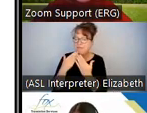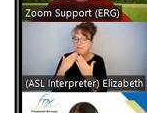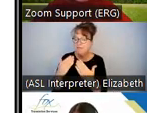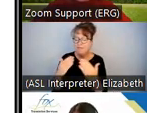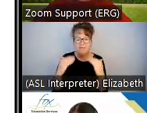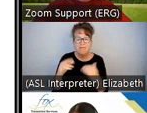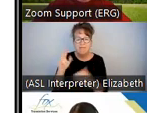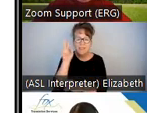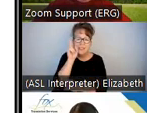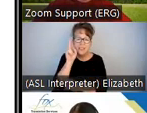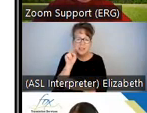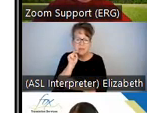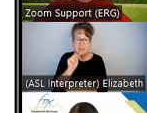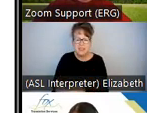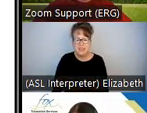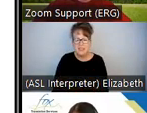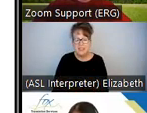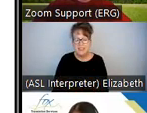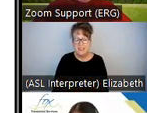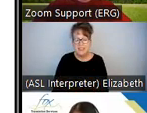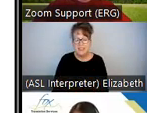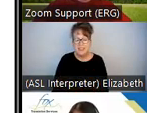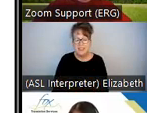Gracias Ahora va a ser el